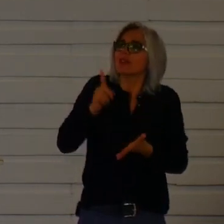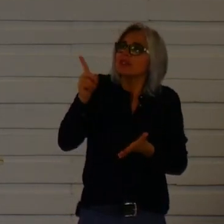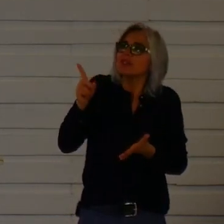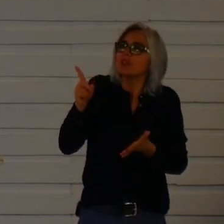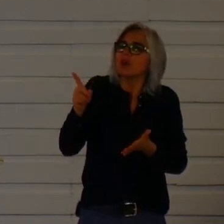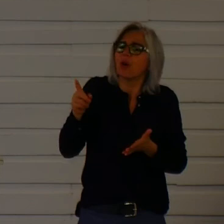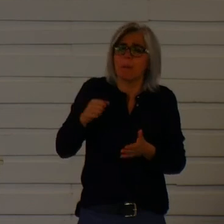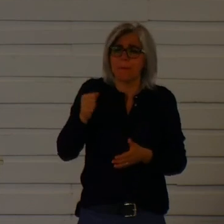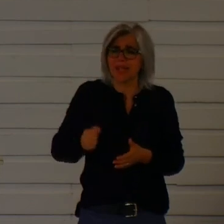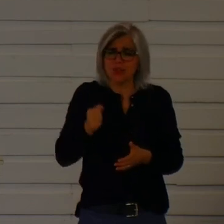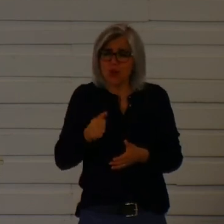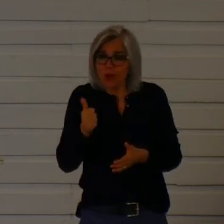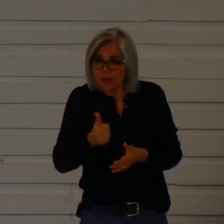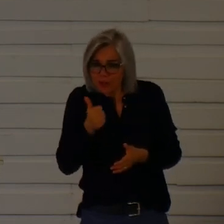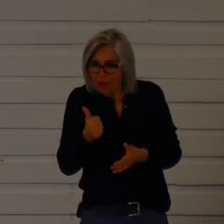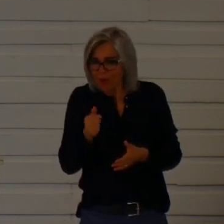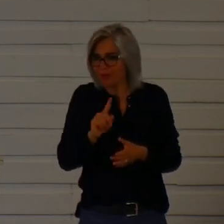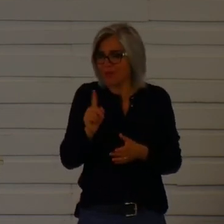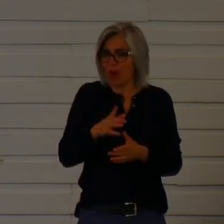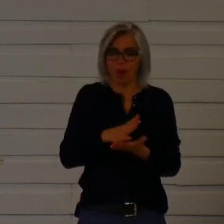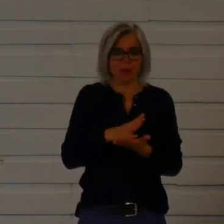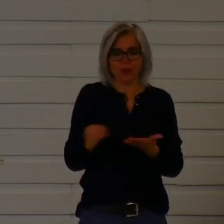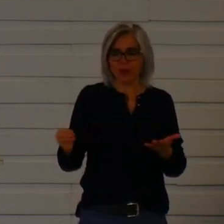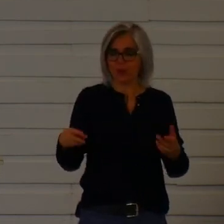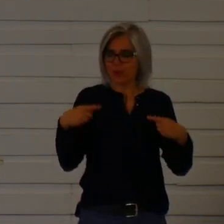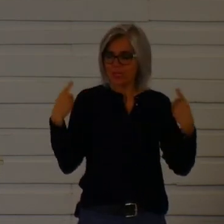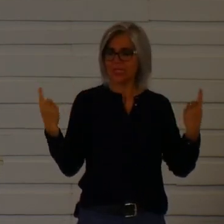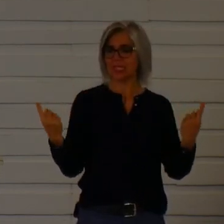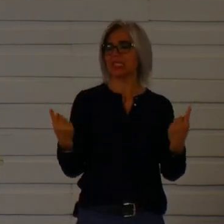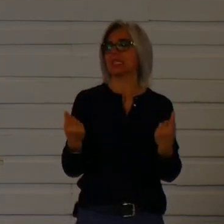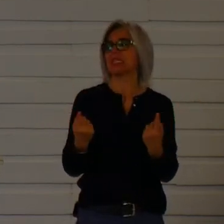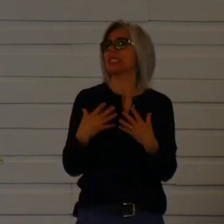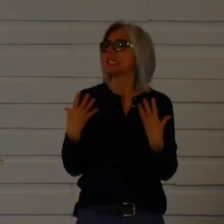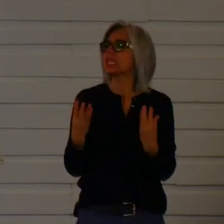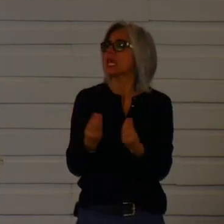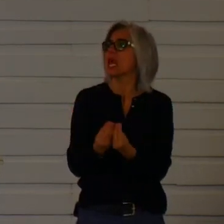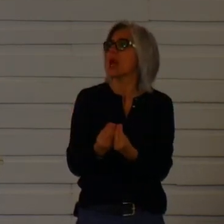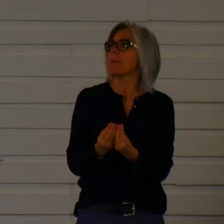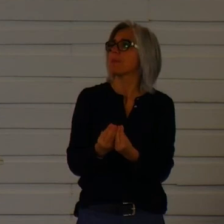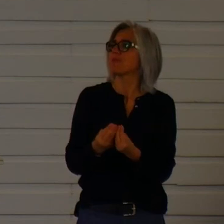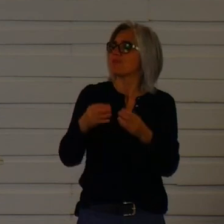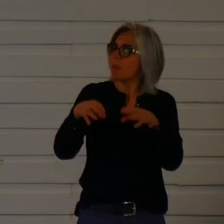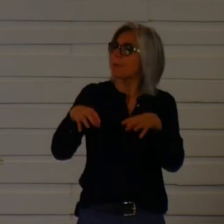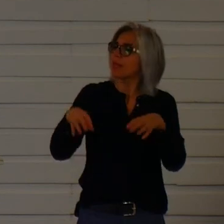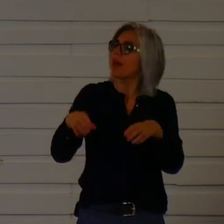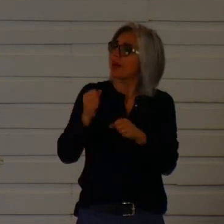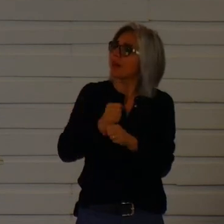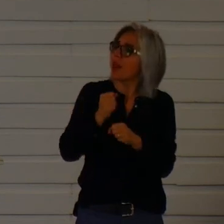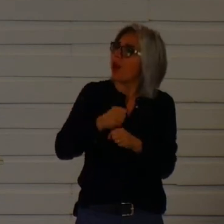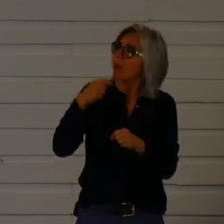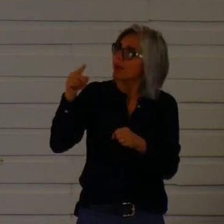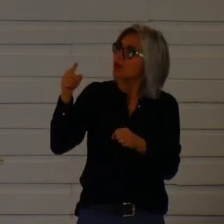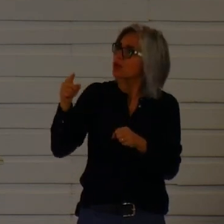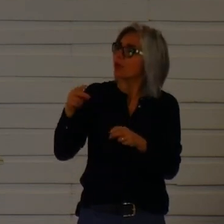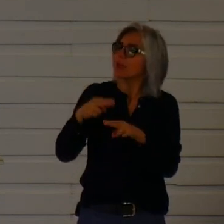tutti quanti noi insieme. E quindi impegnarsi per l'opera del Signore. È vero che la parola di Dio, guardate, ci diceva mio